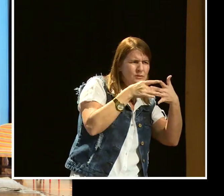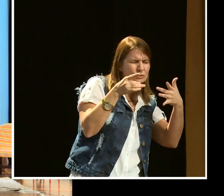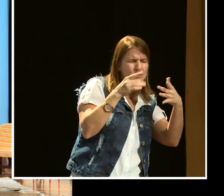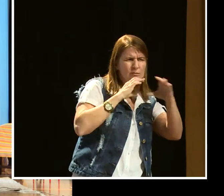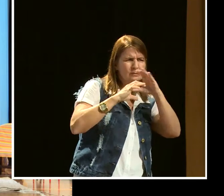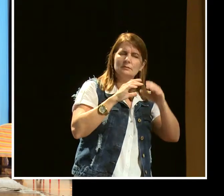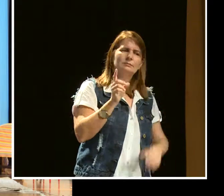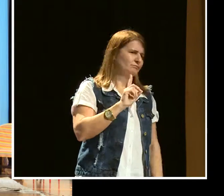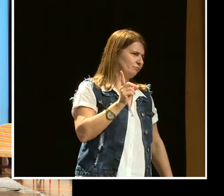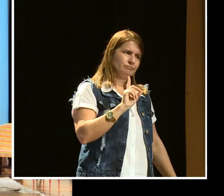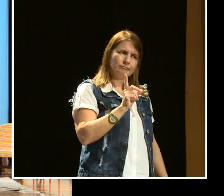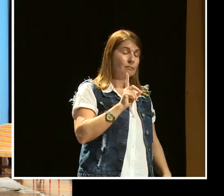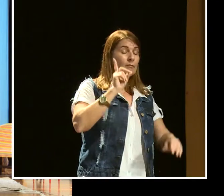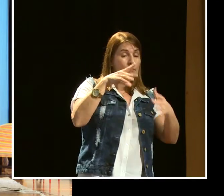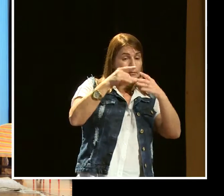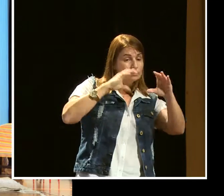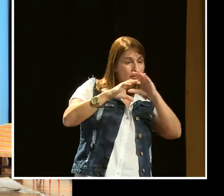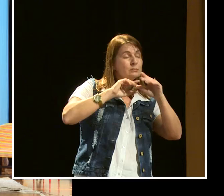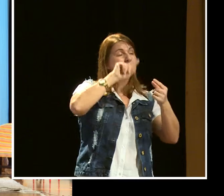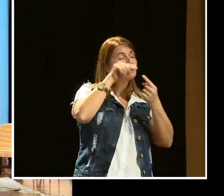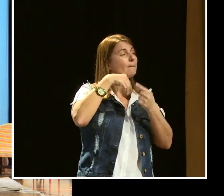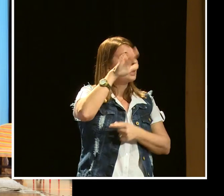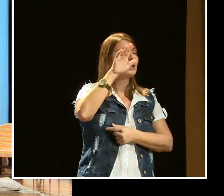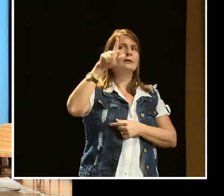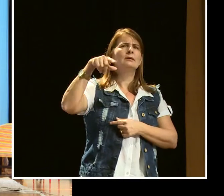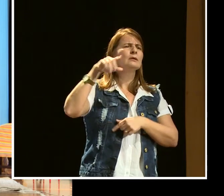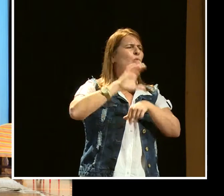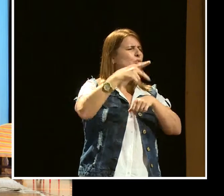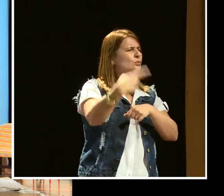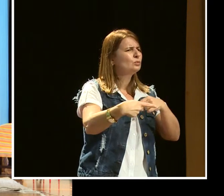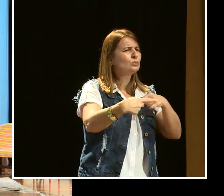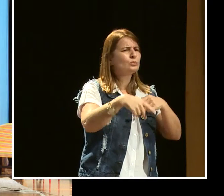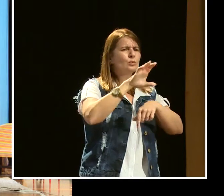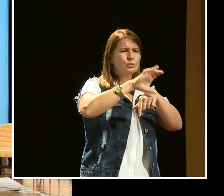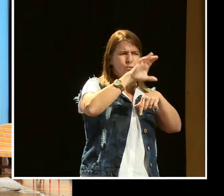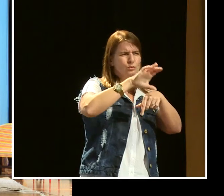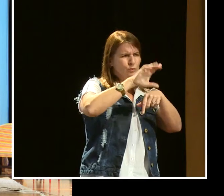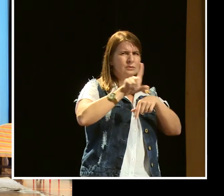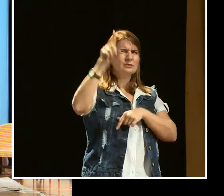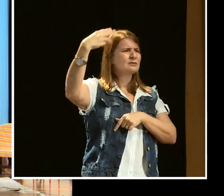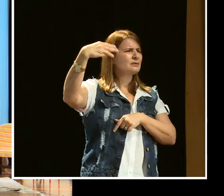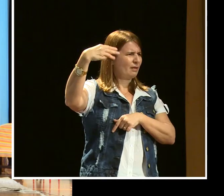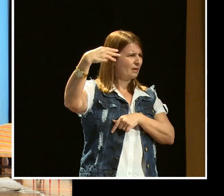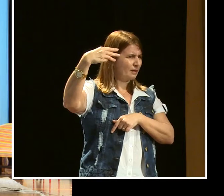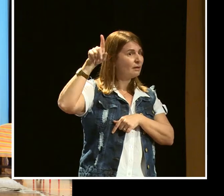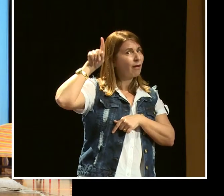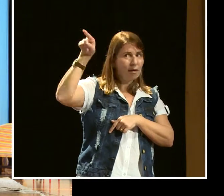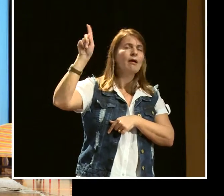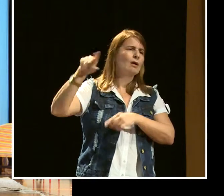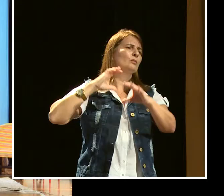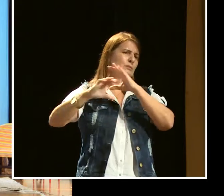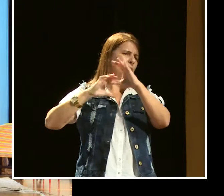O ensino de Libras teria um signo apropriado para trabalhar com esse aluno